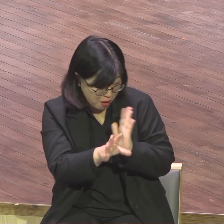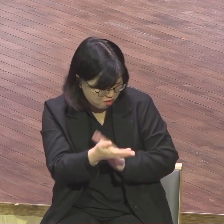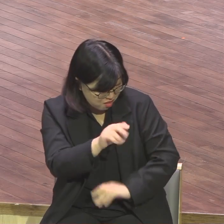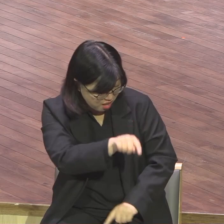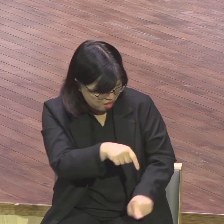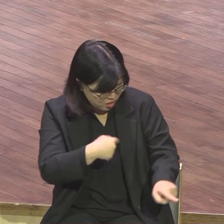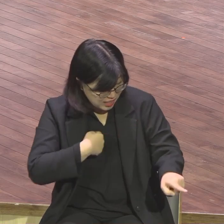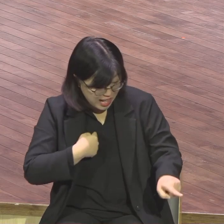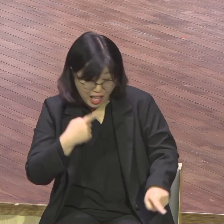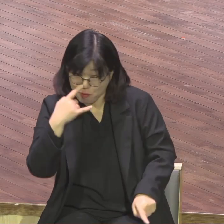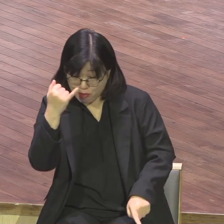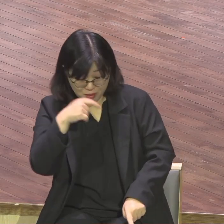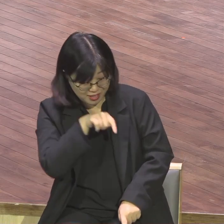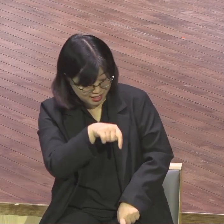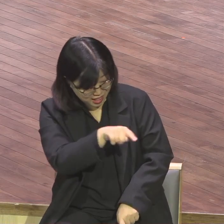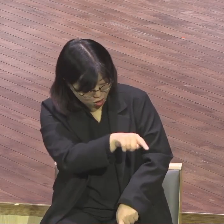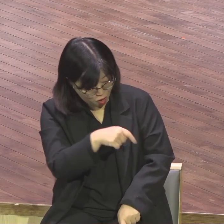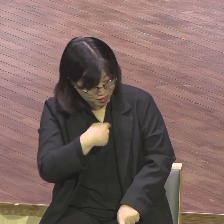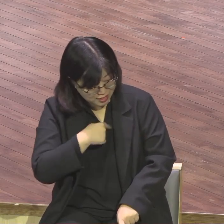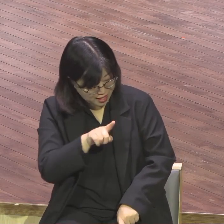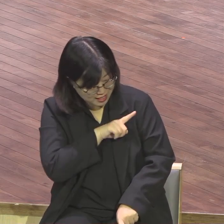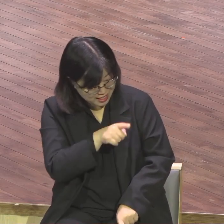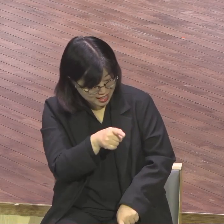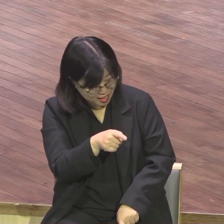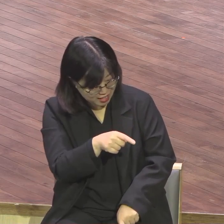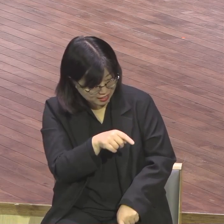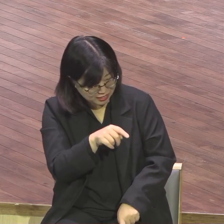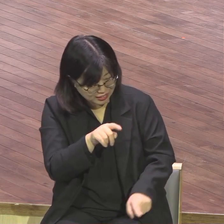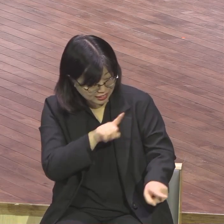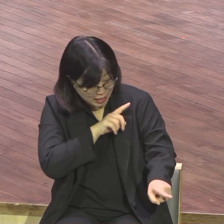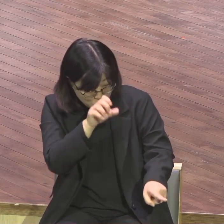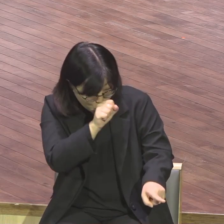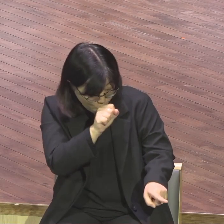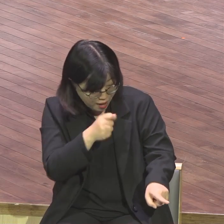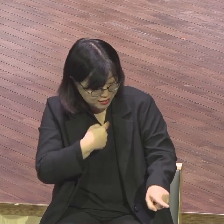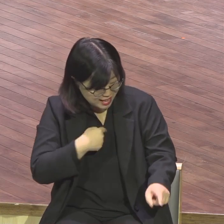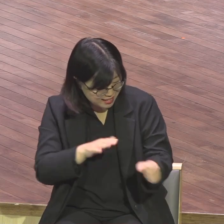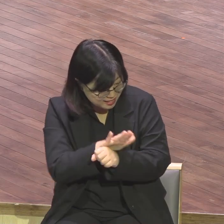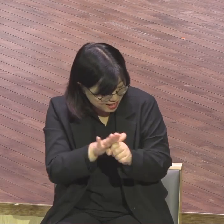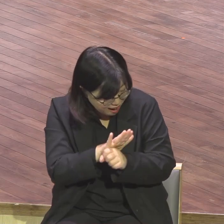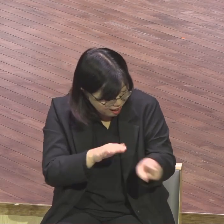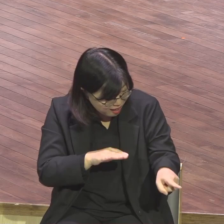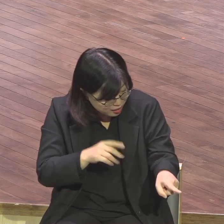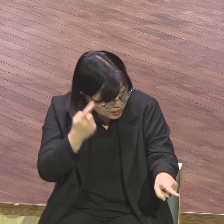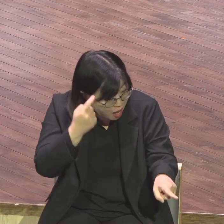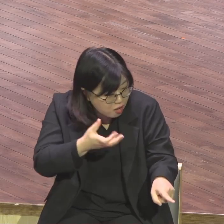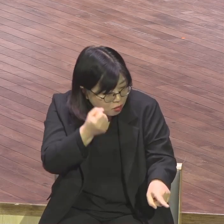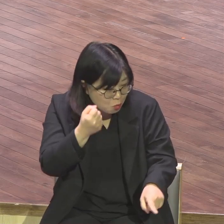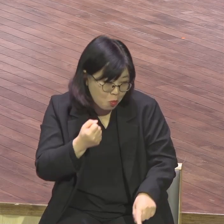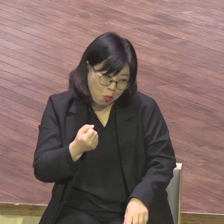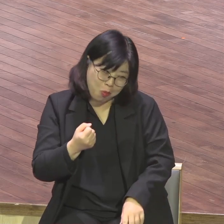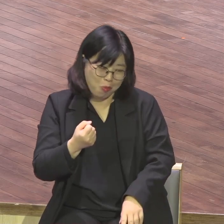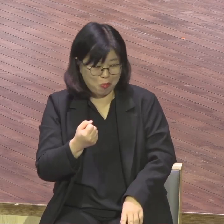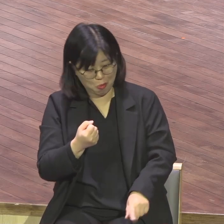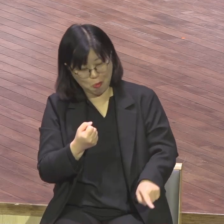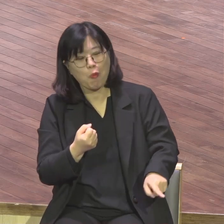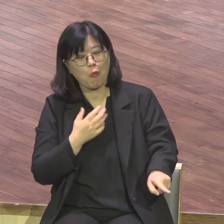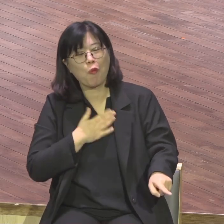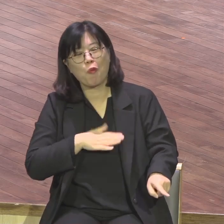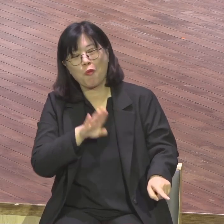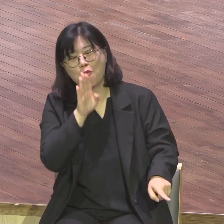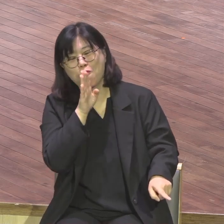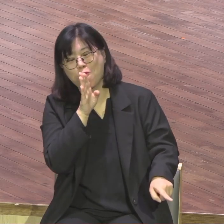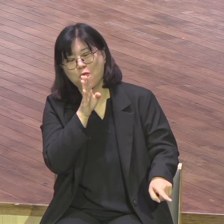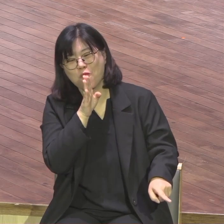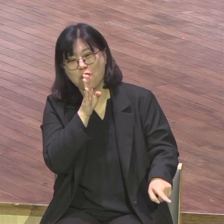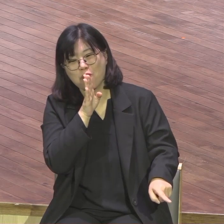나를 그렇게 미워한다. 아 그래 생각을 하면 근처 못 가잖아요. 계속 거리감이 생기잖아요. 그럼에도 불구하고 아버지 엄마 날 제일